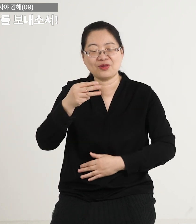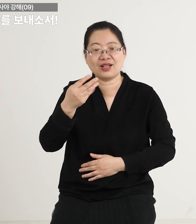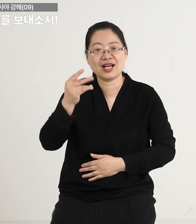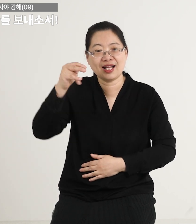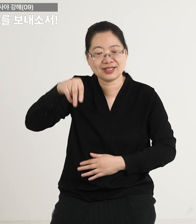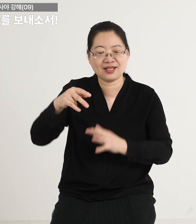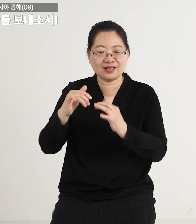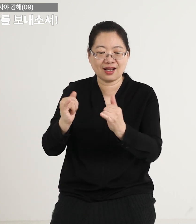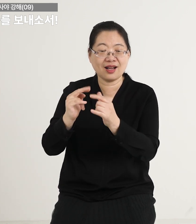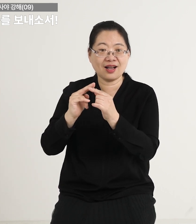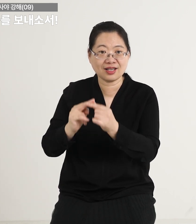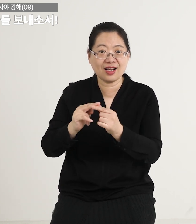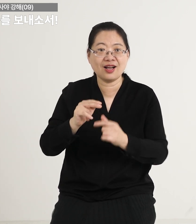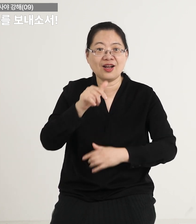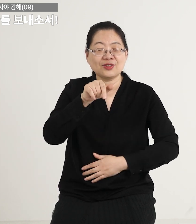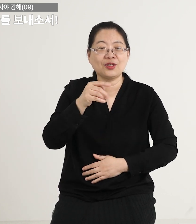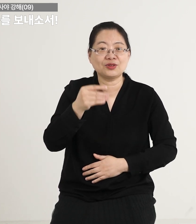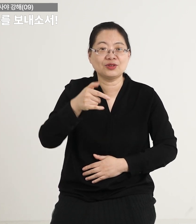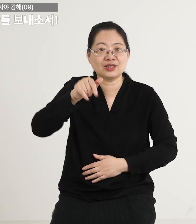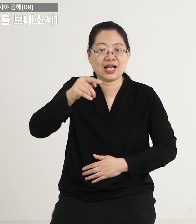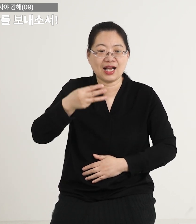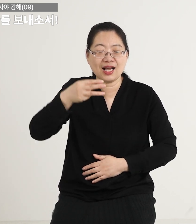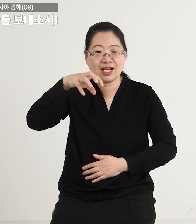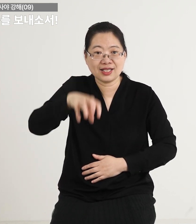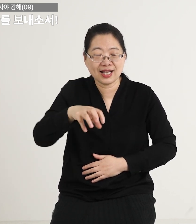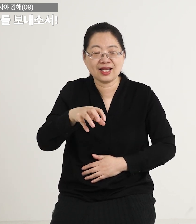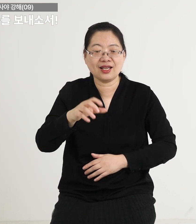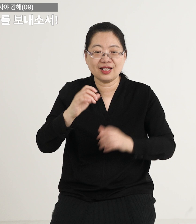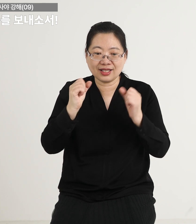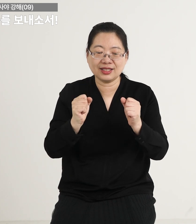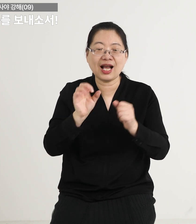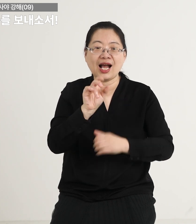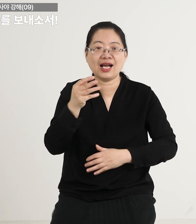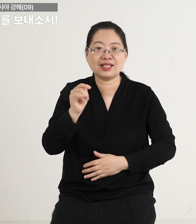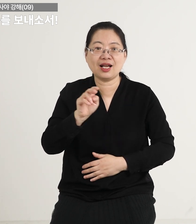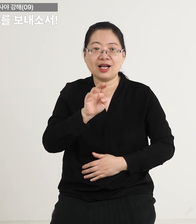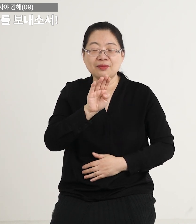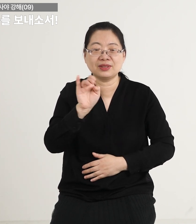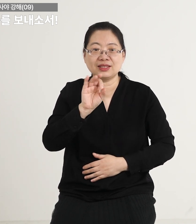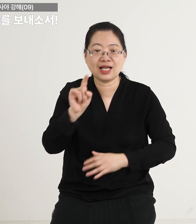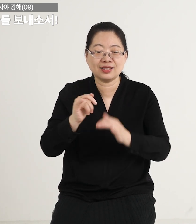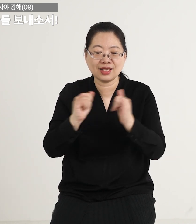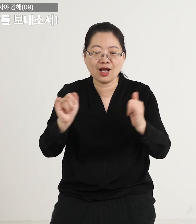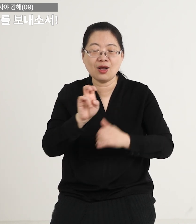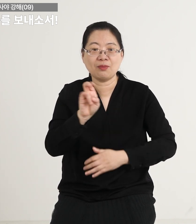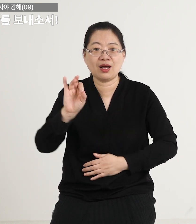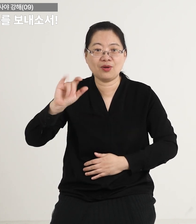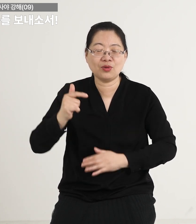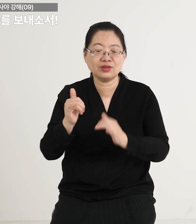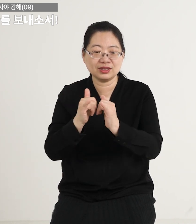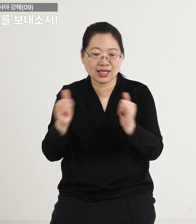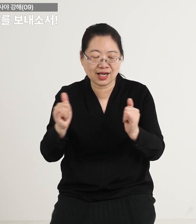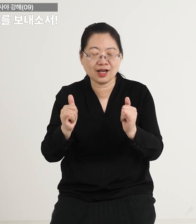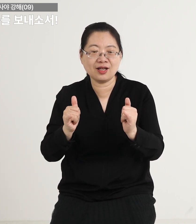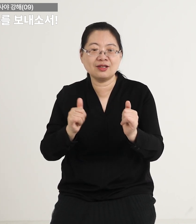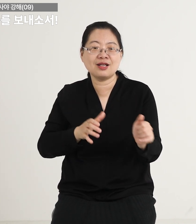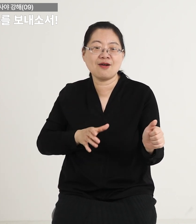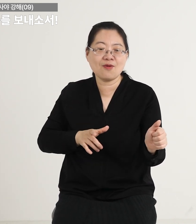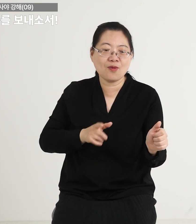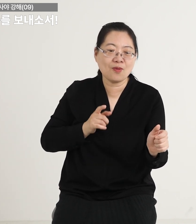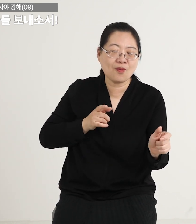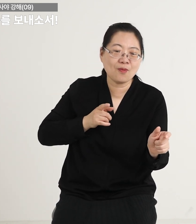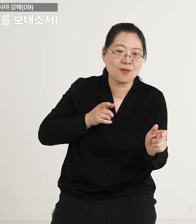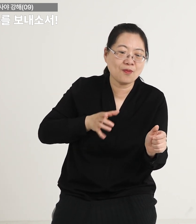사람들과 구르발에 거주하는 아라비아 사람들과 마온 사람들을 치게 하신지라.